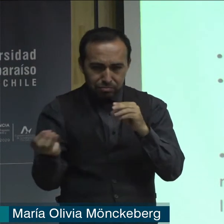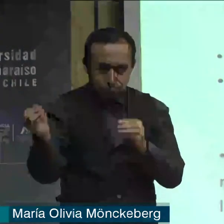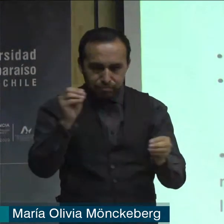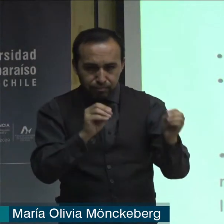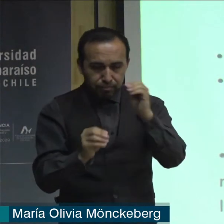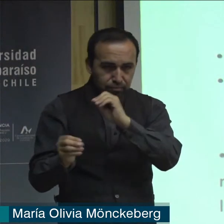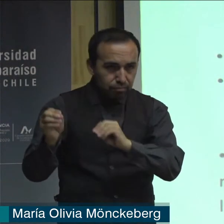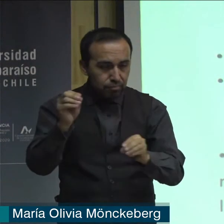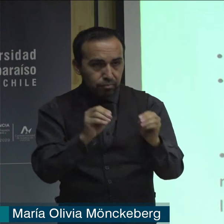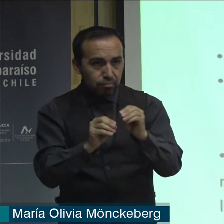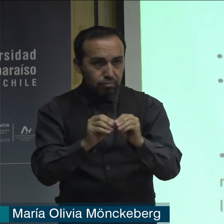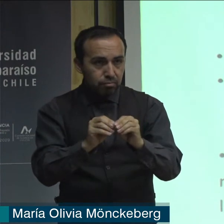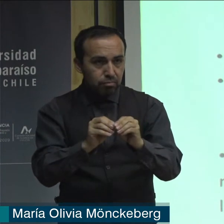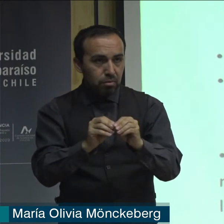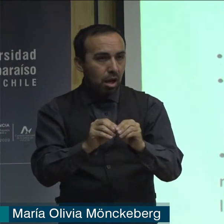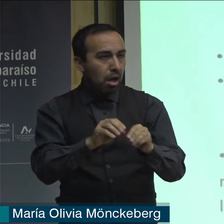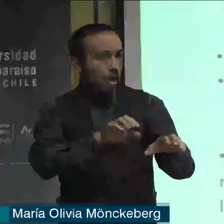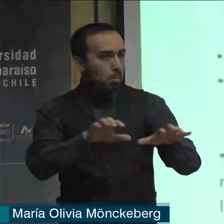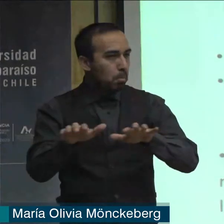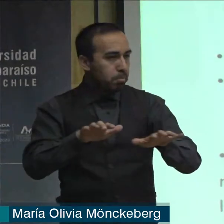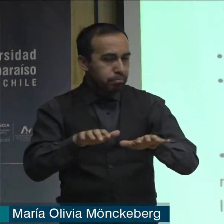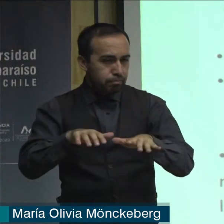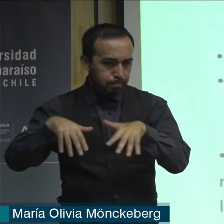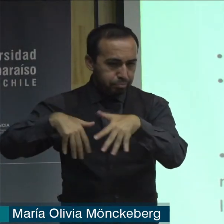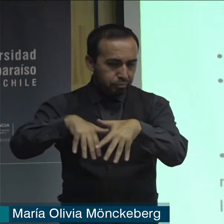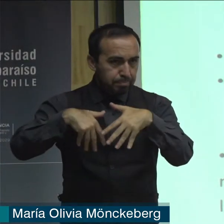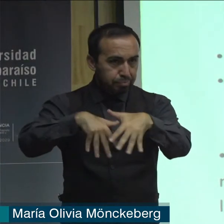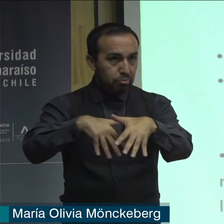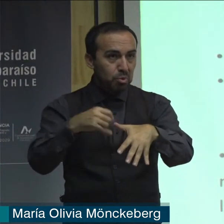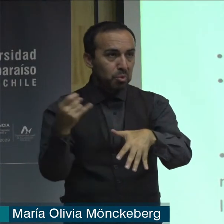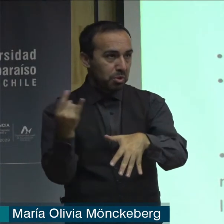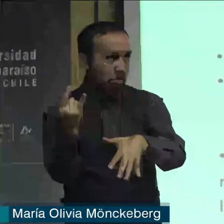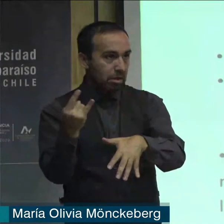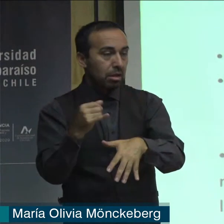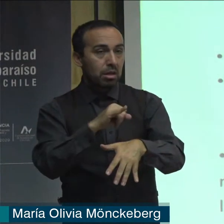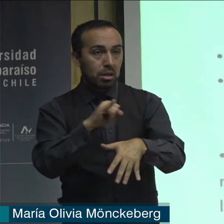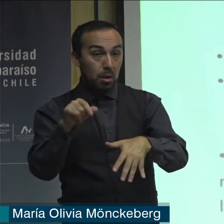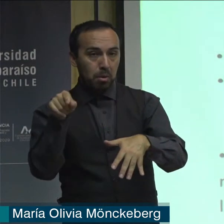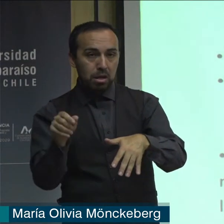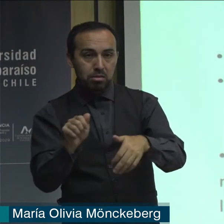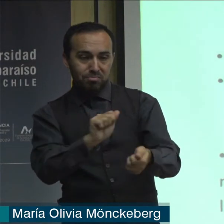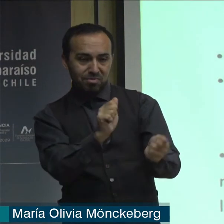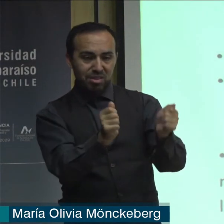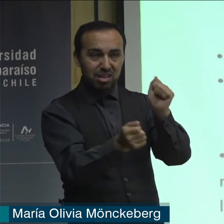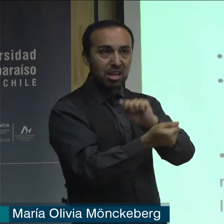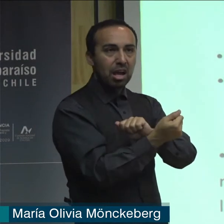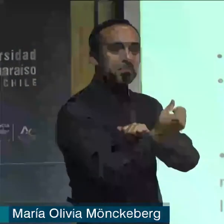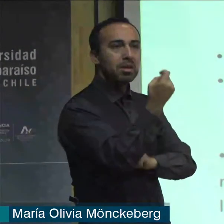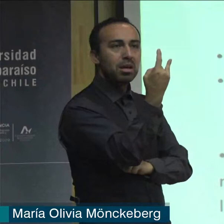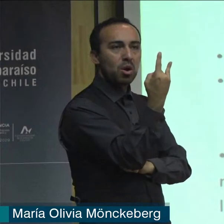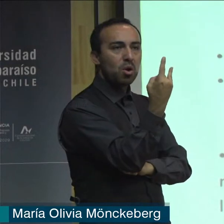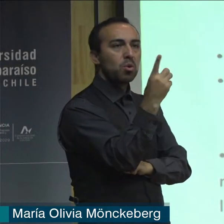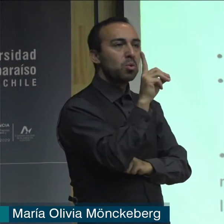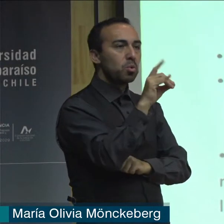que después deviene en la unión demócrata independiente la udi al comienzo de los 80